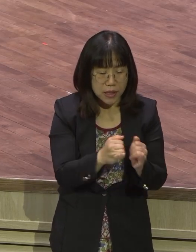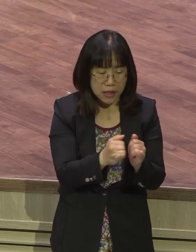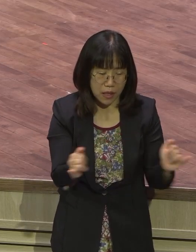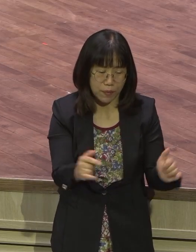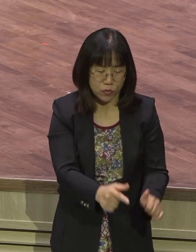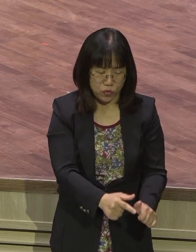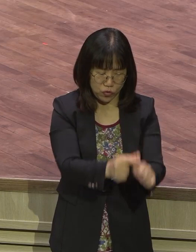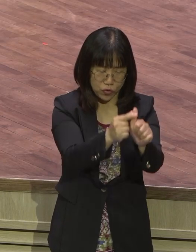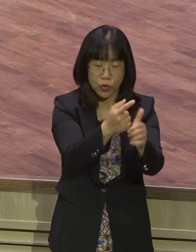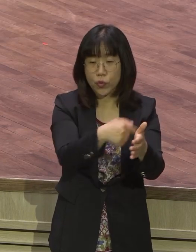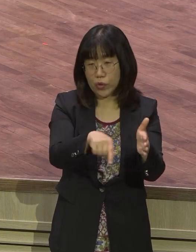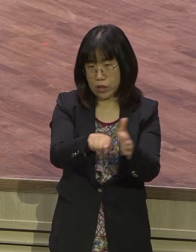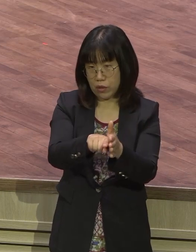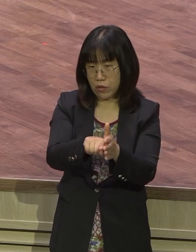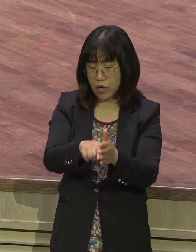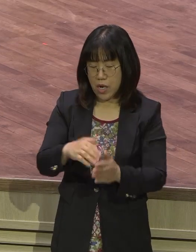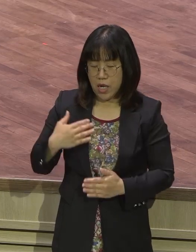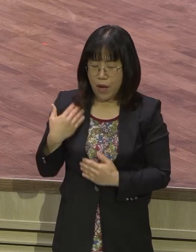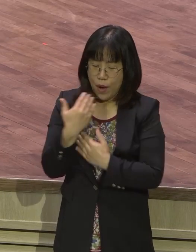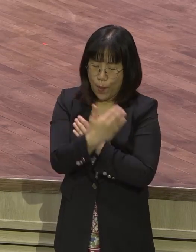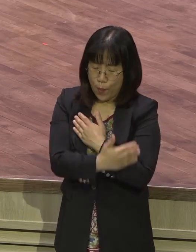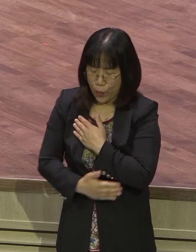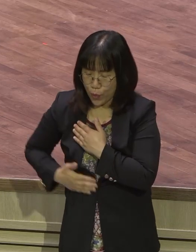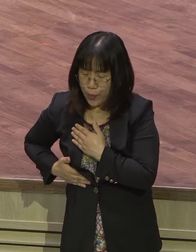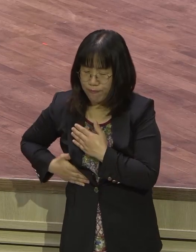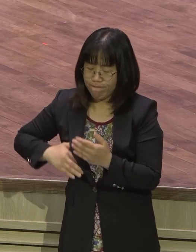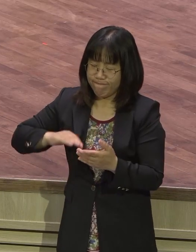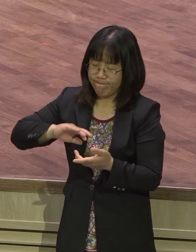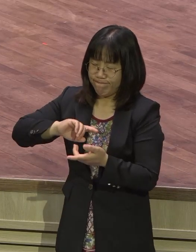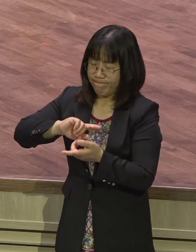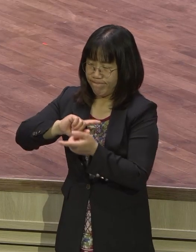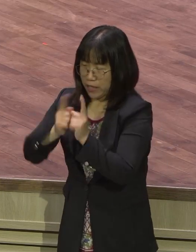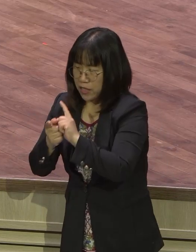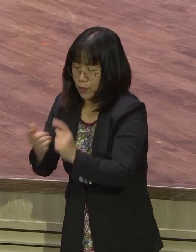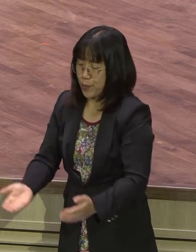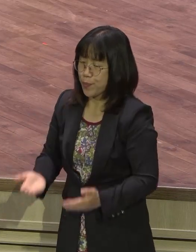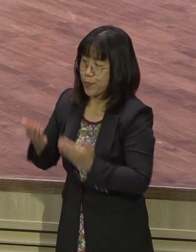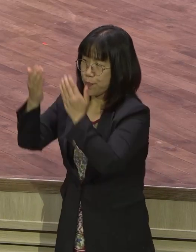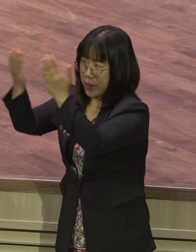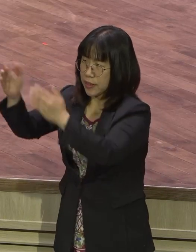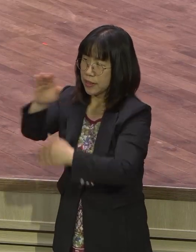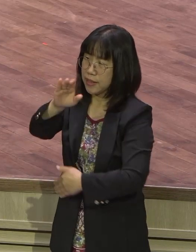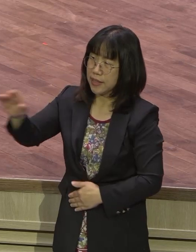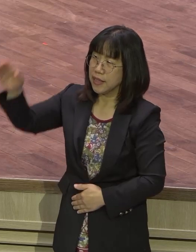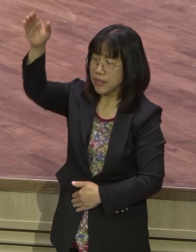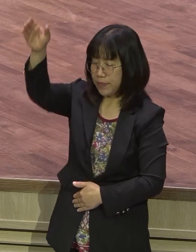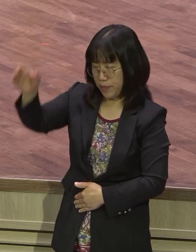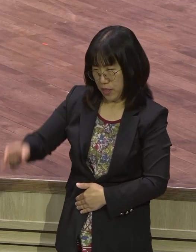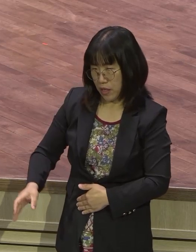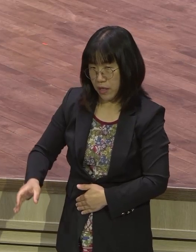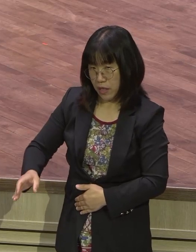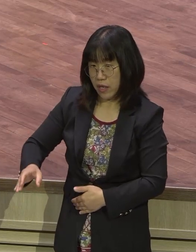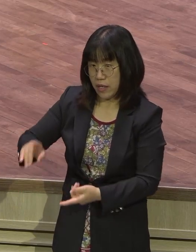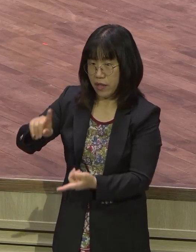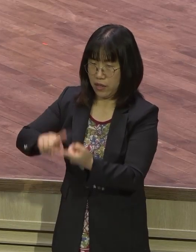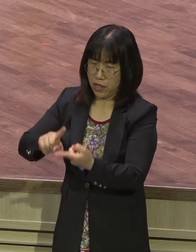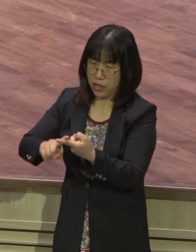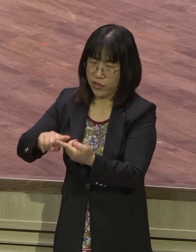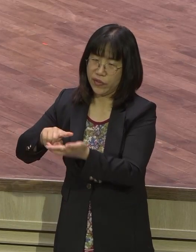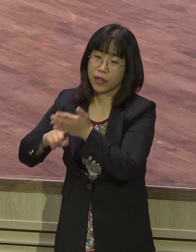하나님께 신이 바친 이 십자가를 예표하는 거예요 십자가 예표